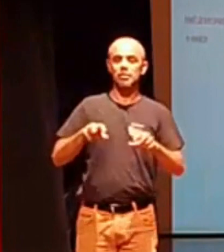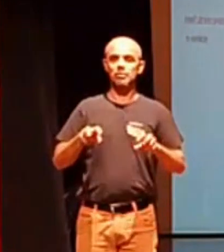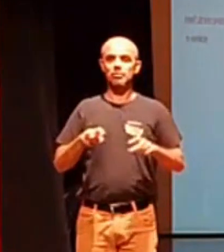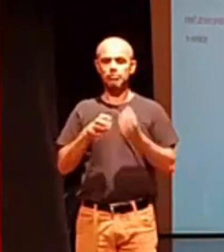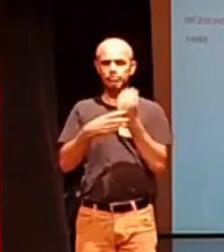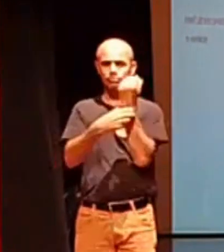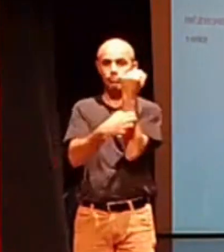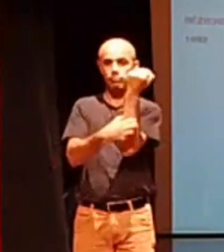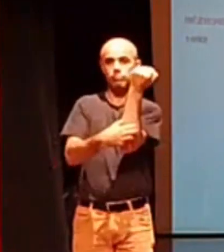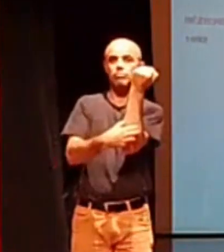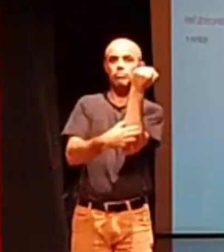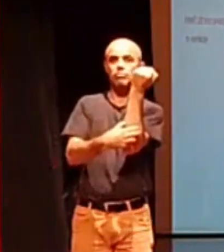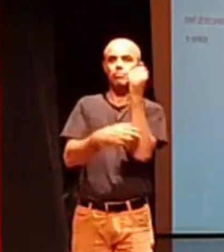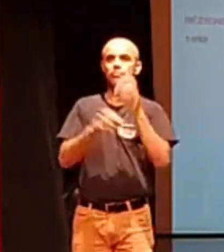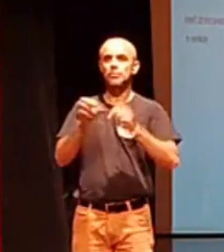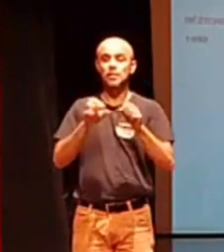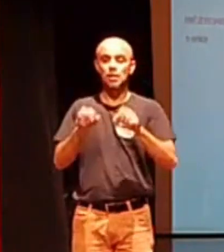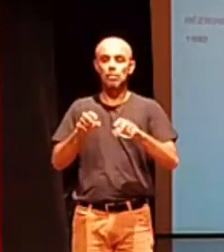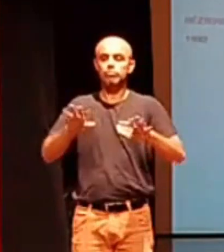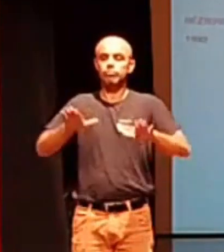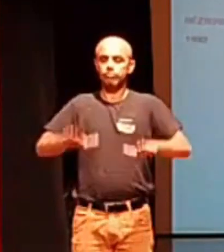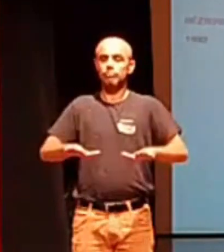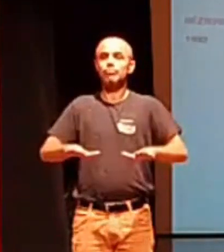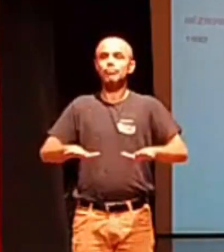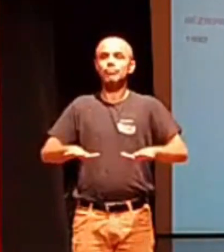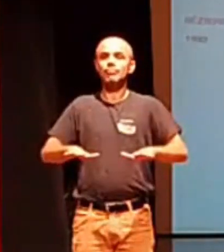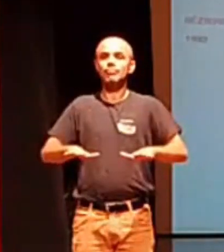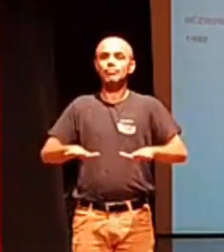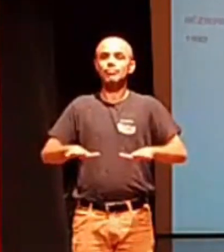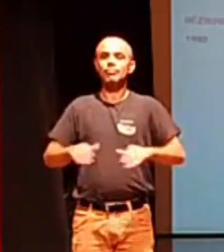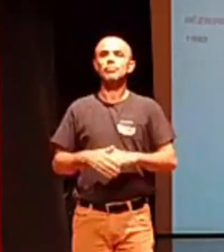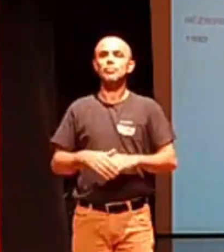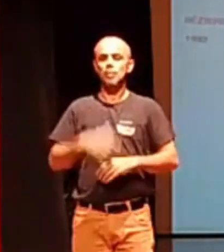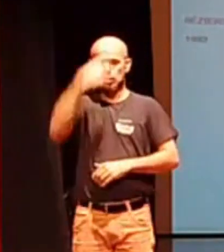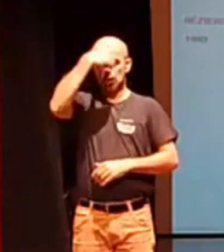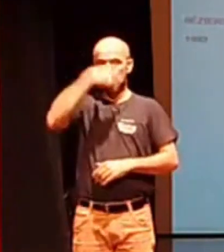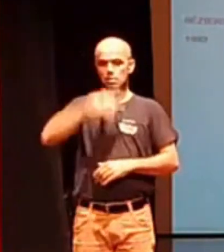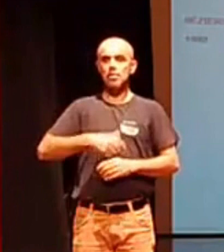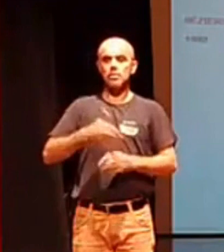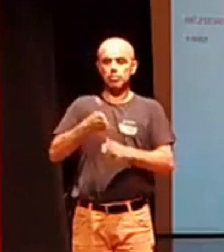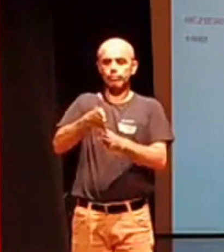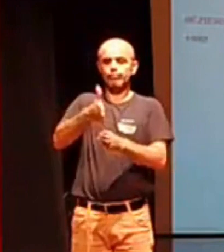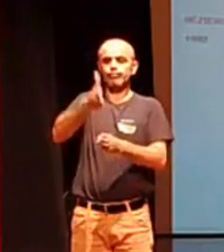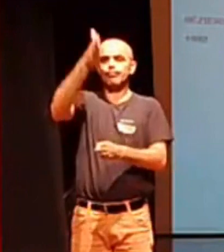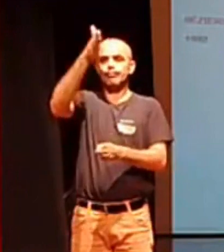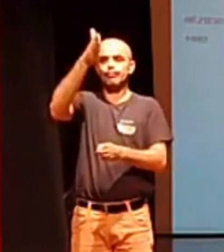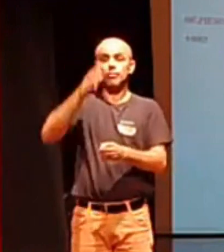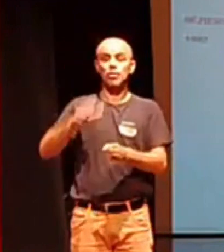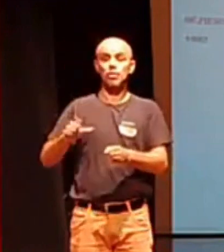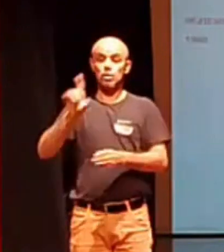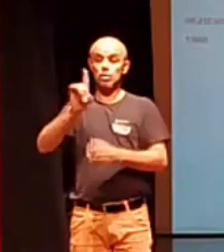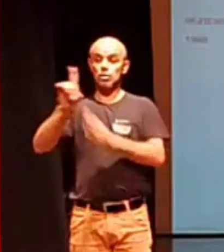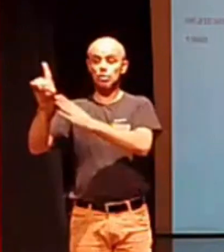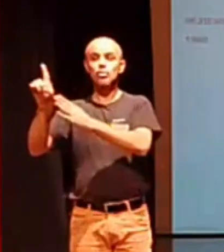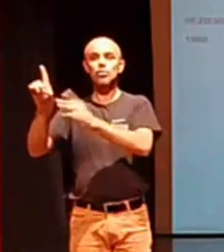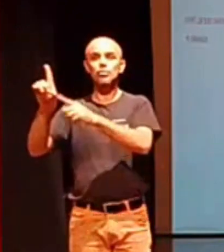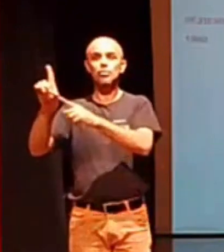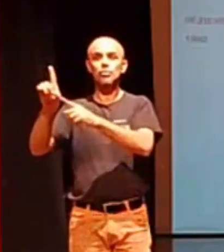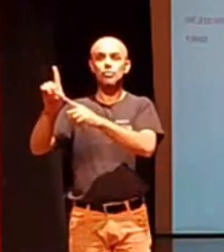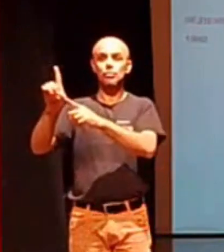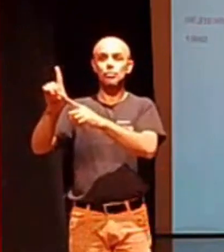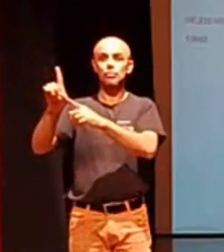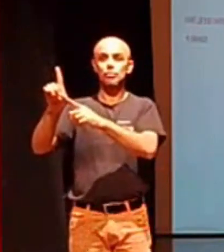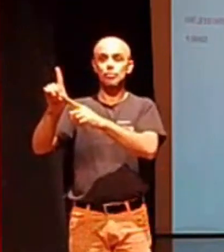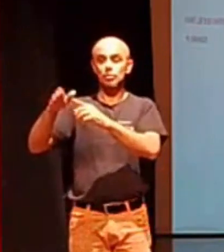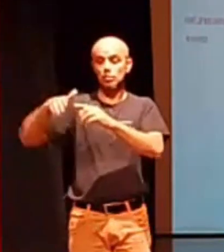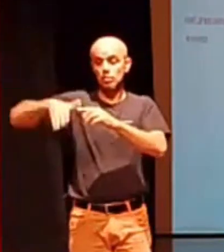escoliose, porque esse grau pequenininho a gente tem. A gente tem uma simetria funcional, se você é destro. Geralmente a gente tem um lado direito mais longo, porque